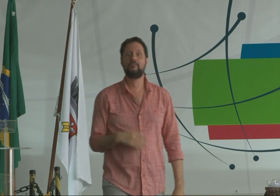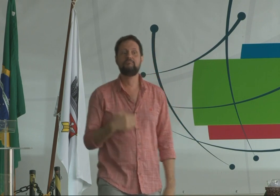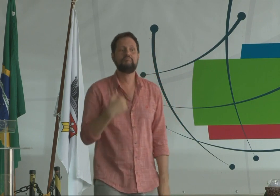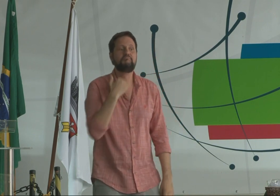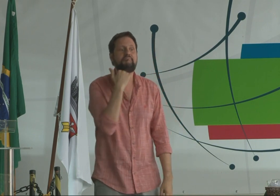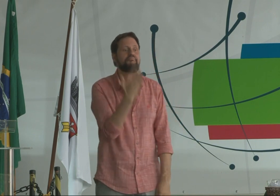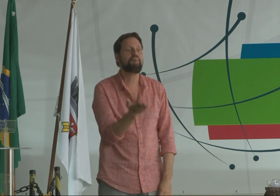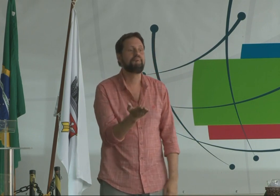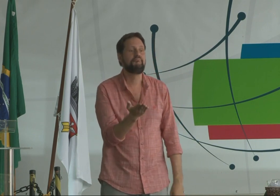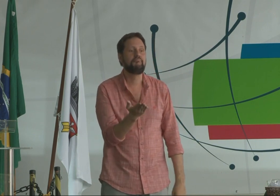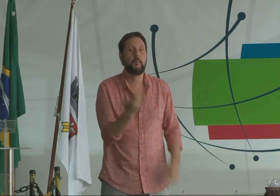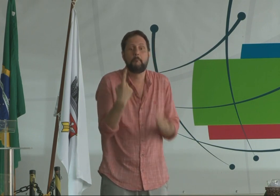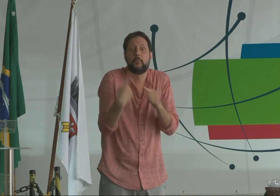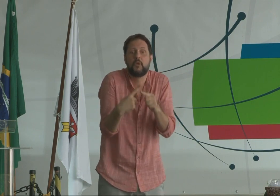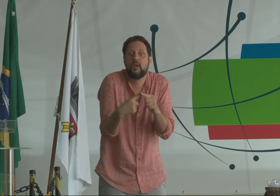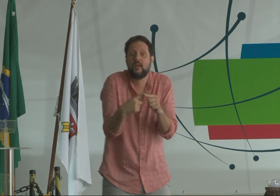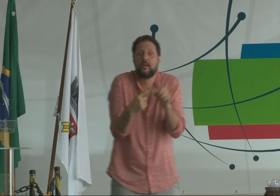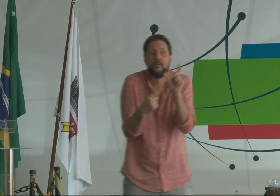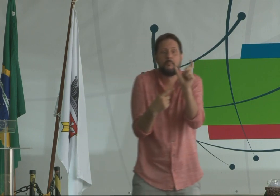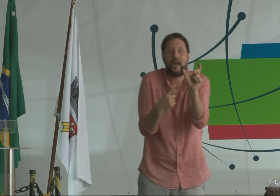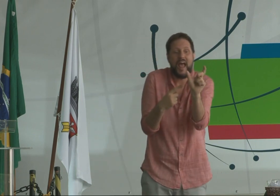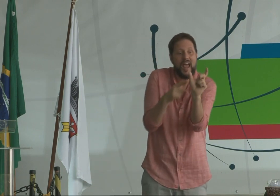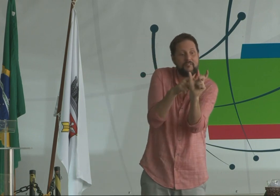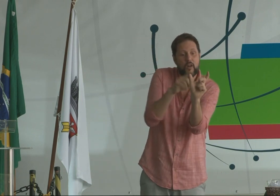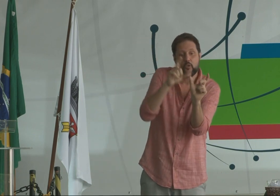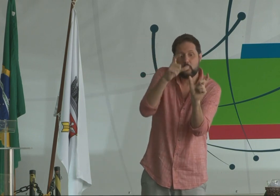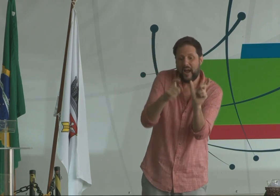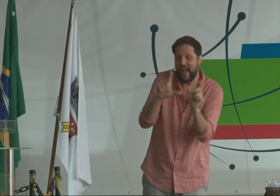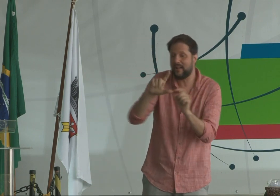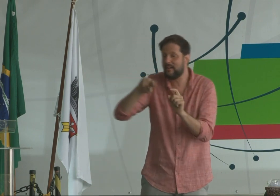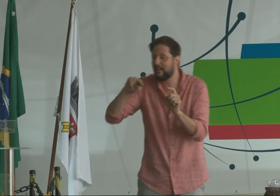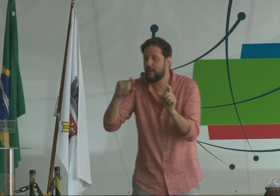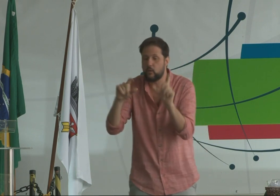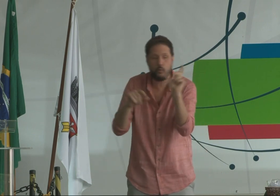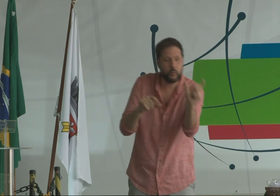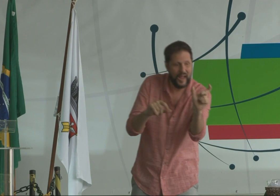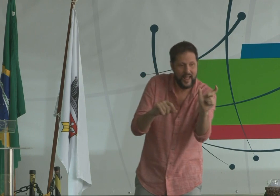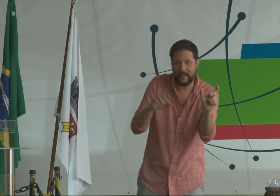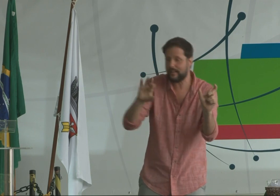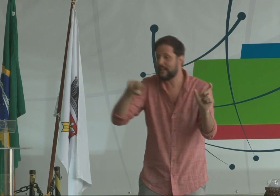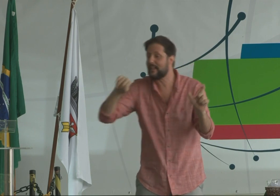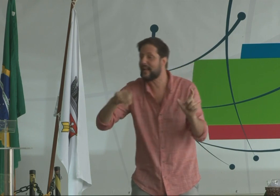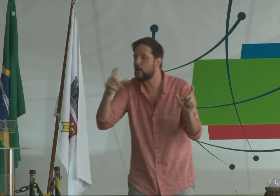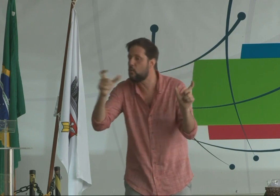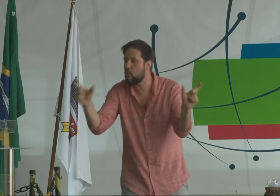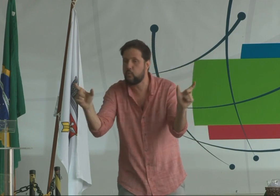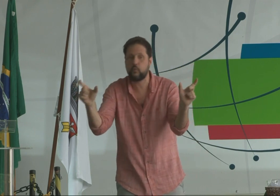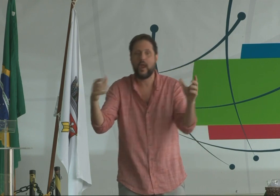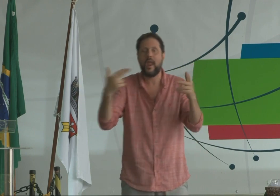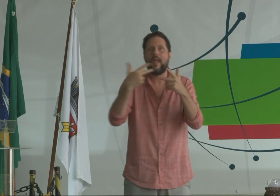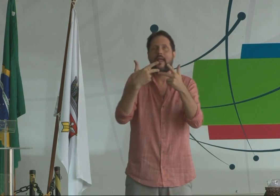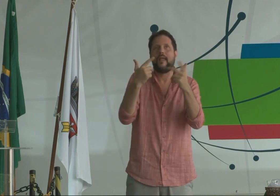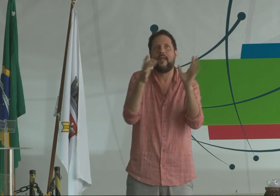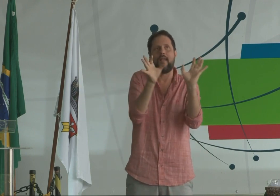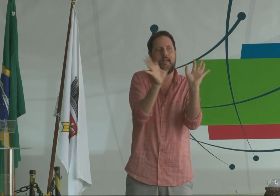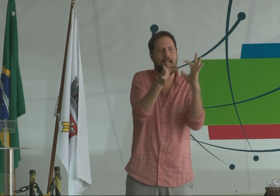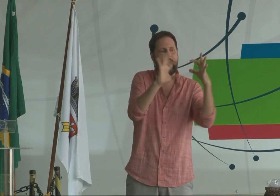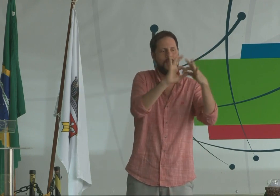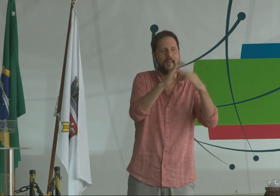filho. Deixa eu te explicar. Mas não adiantava. Por quê? Essa palavra lugar nenhum. Lugar nenhum. Essas duas palavras juntas.